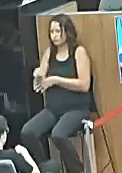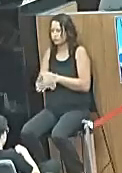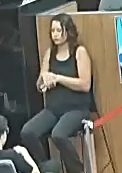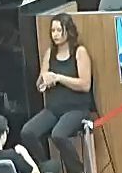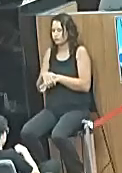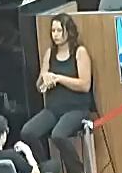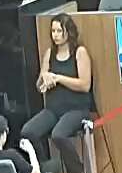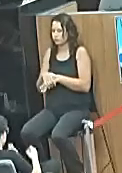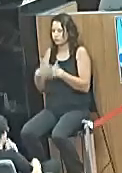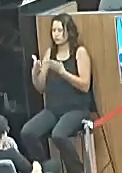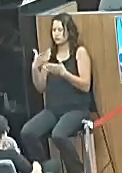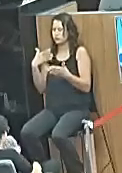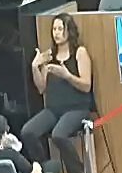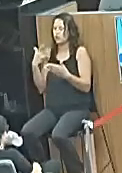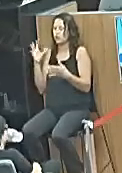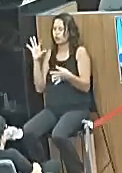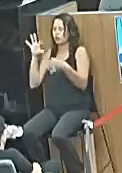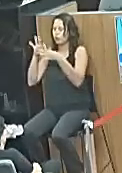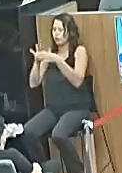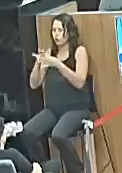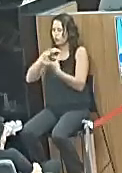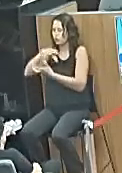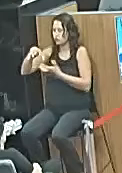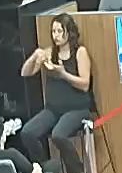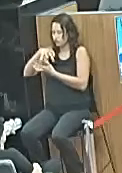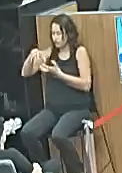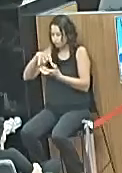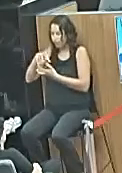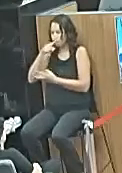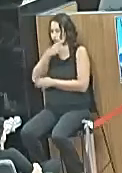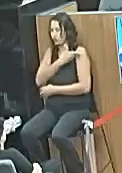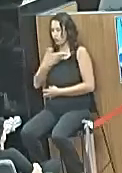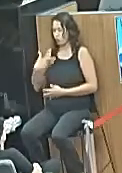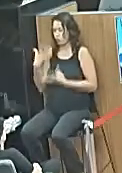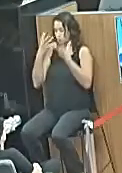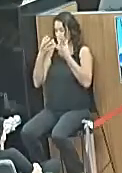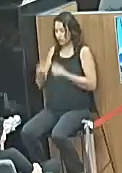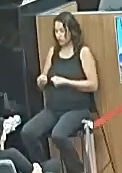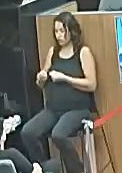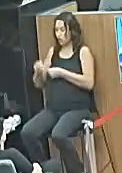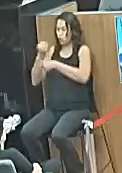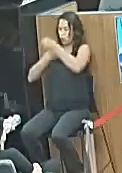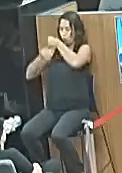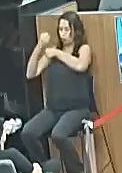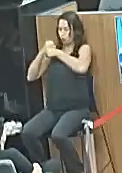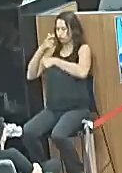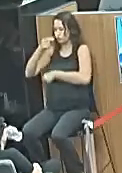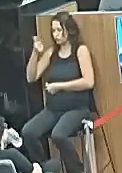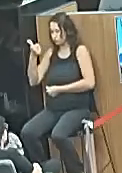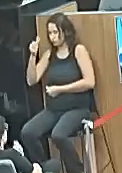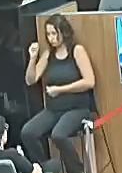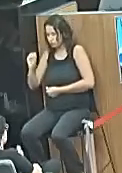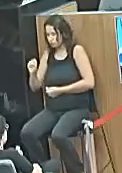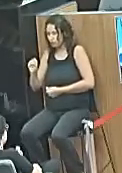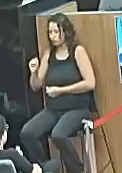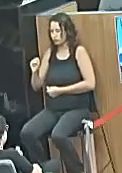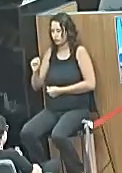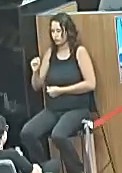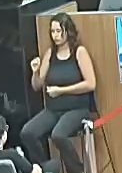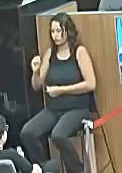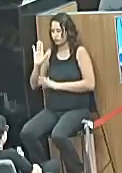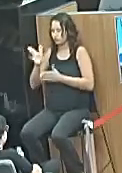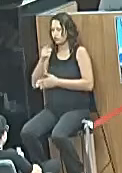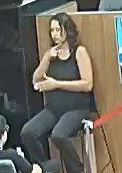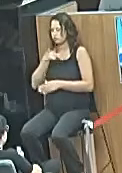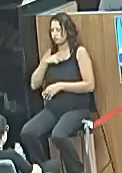estado o acordo de greve assumido pelo governo em 2008 está depositado no tribunal de justiça de minas gerais